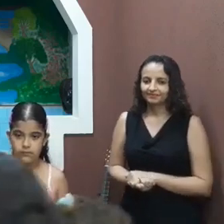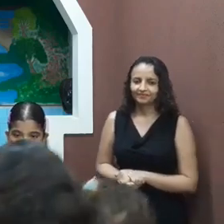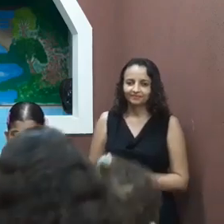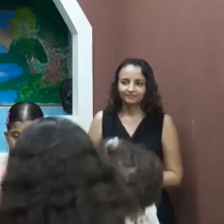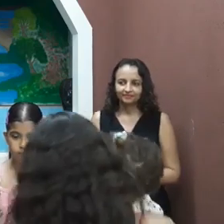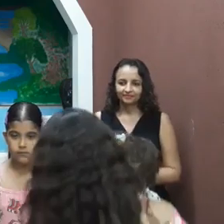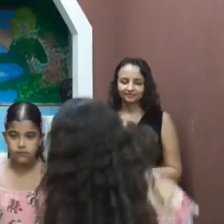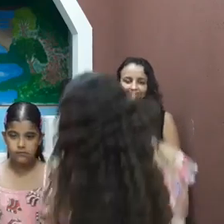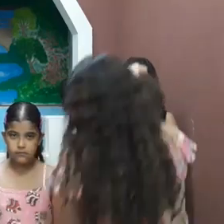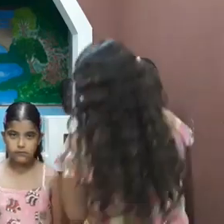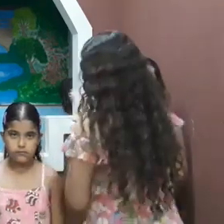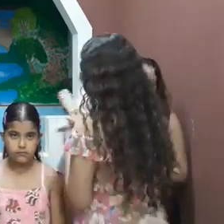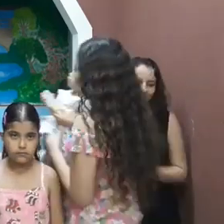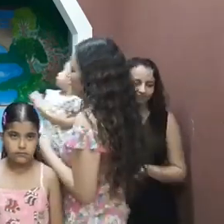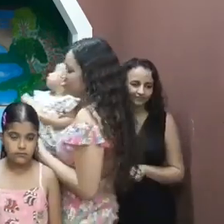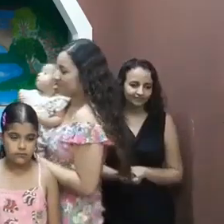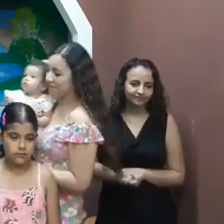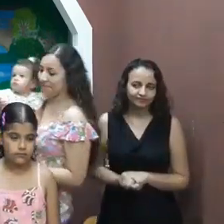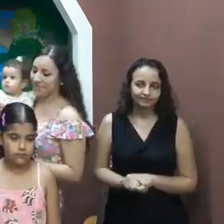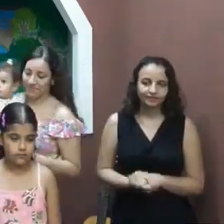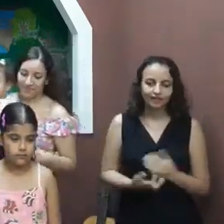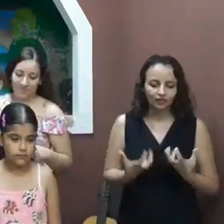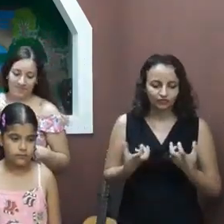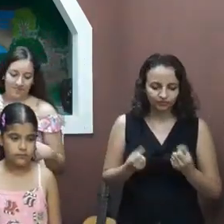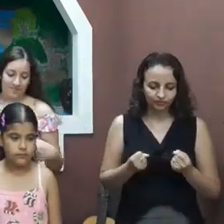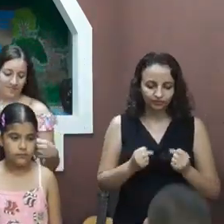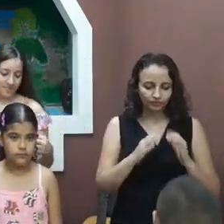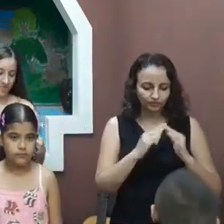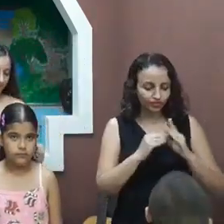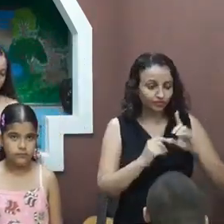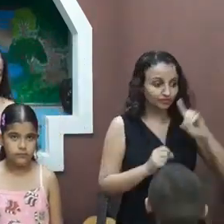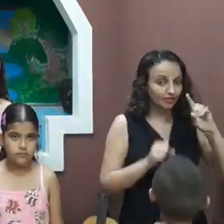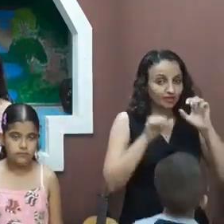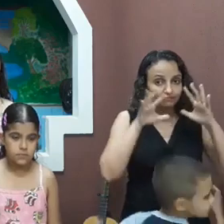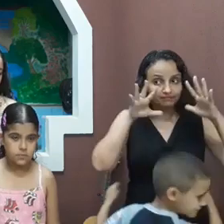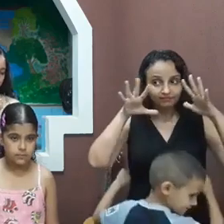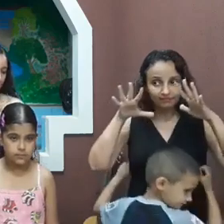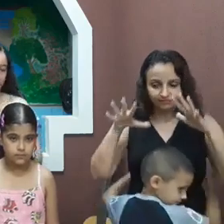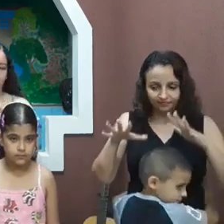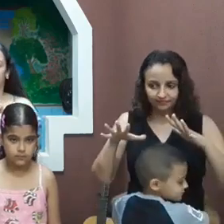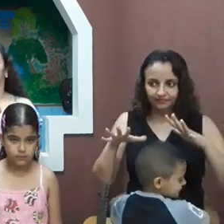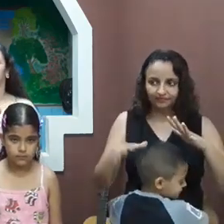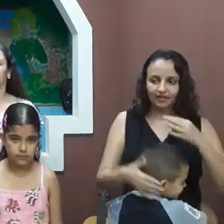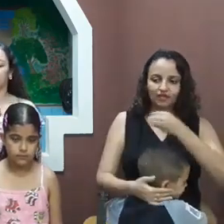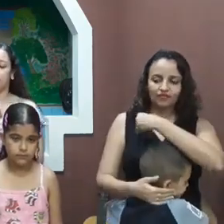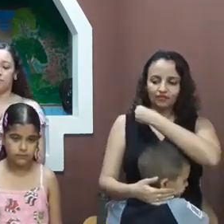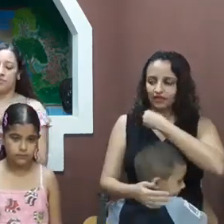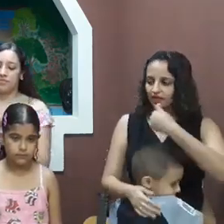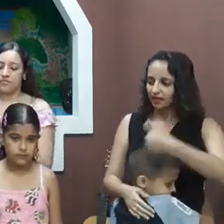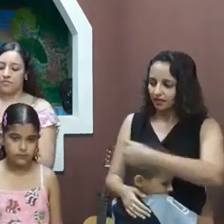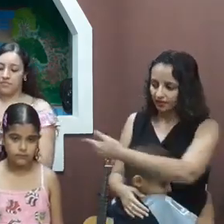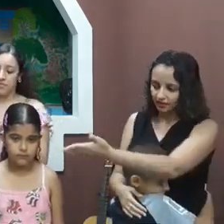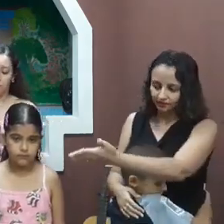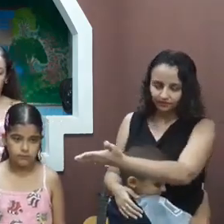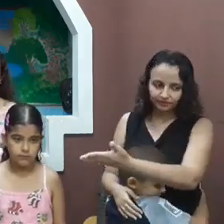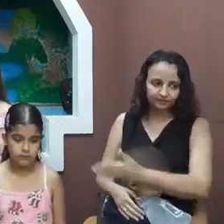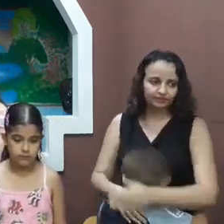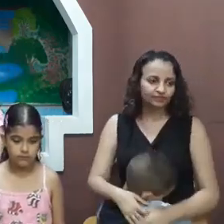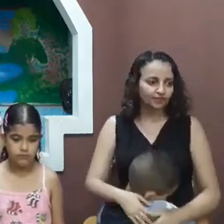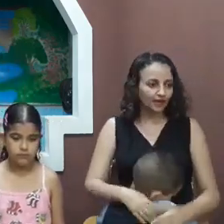lá. Vamos pedir a bênção do Senhor sobre a vida